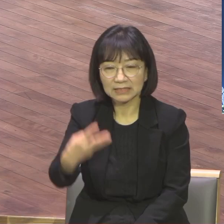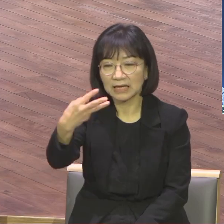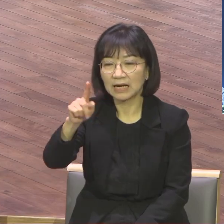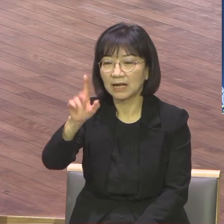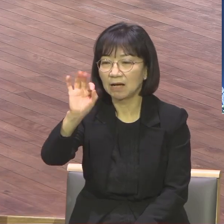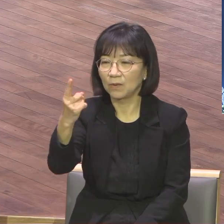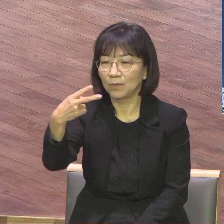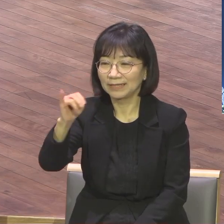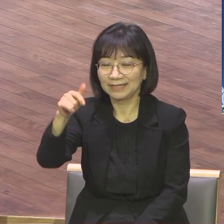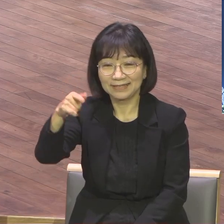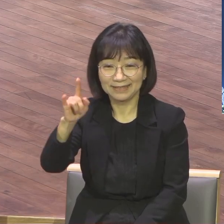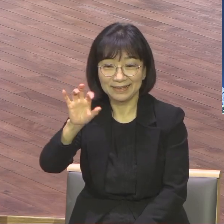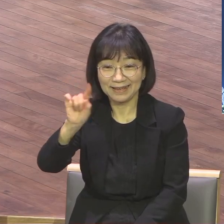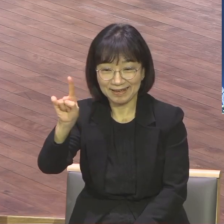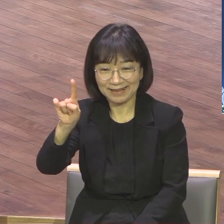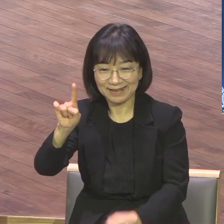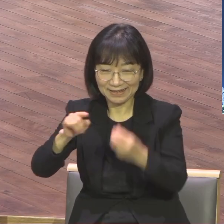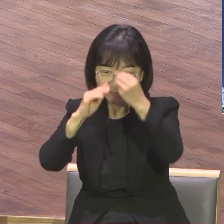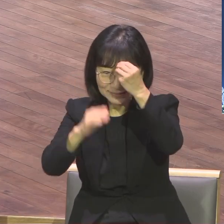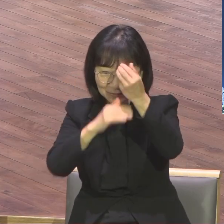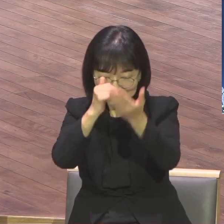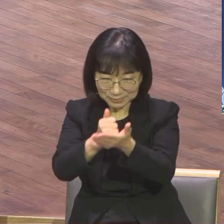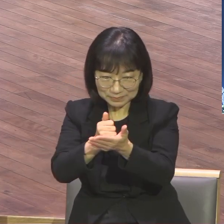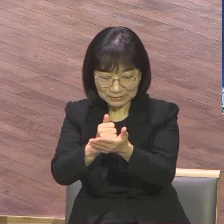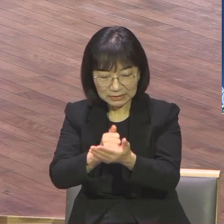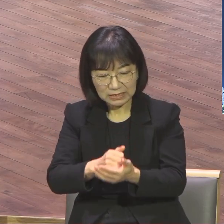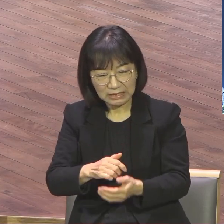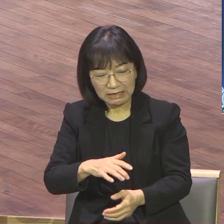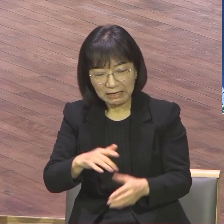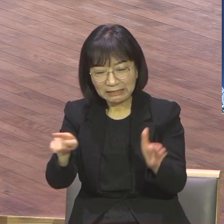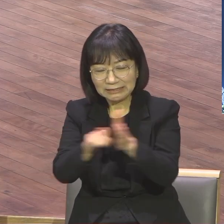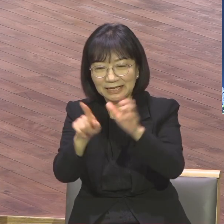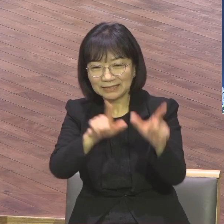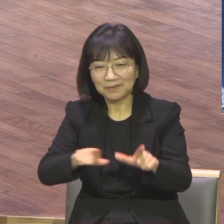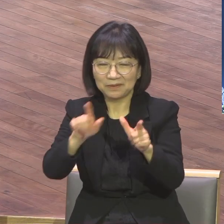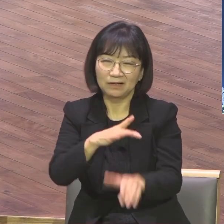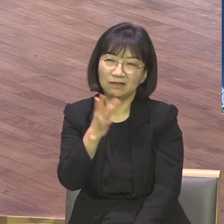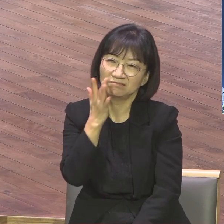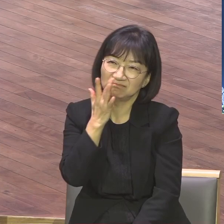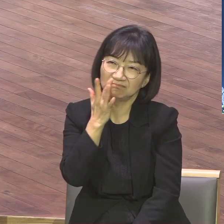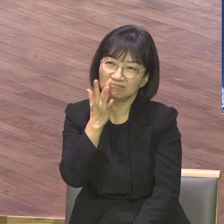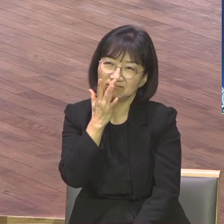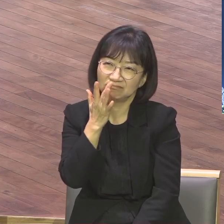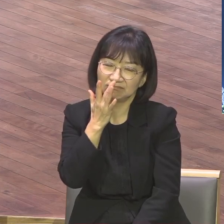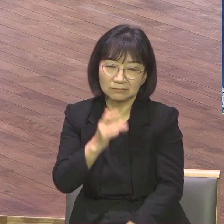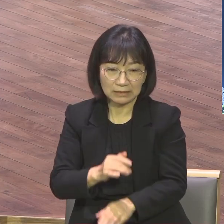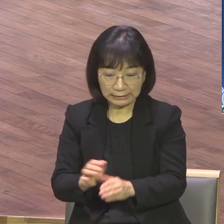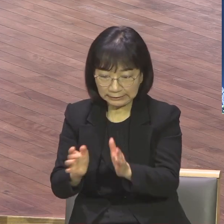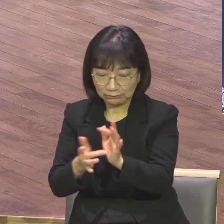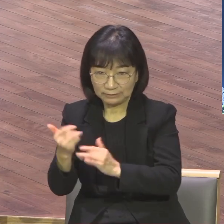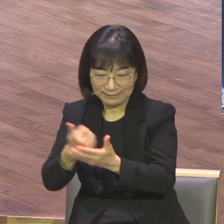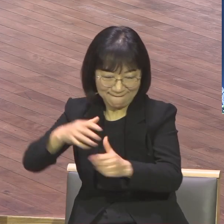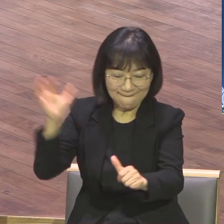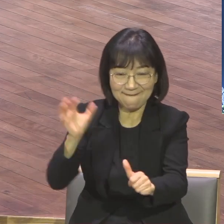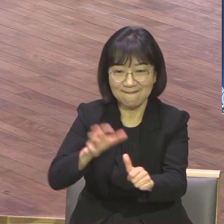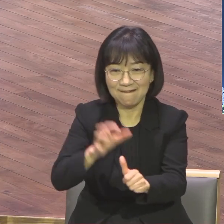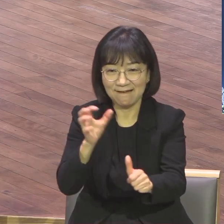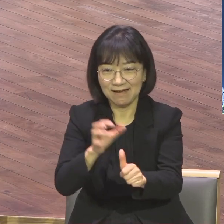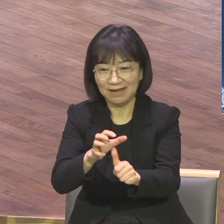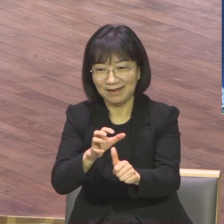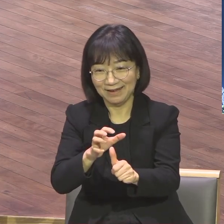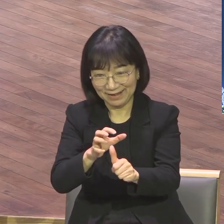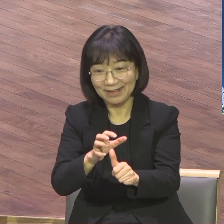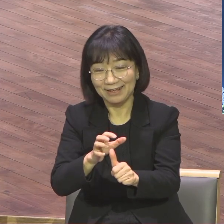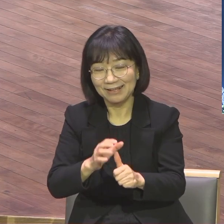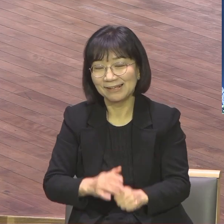라오디게아 교회 성도들의 이 미지근한 이 신앙에 경종을 울리는 메시지를